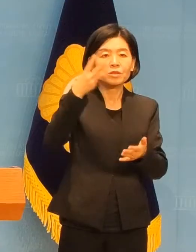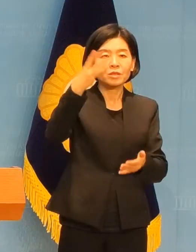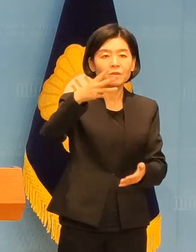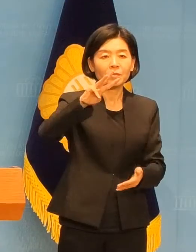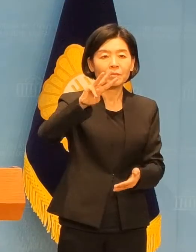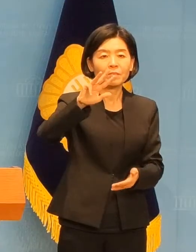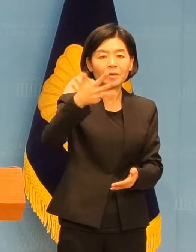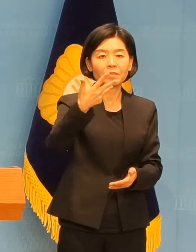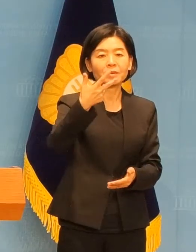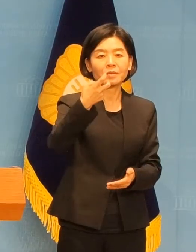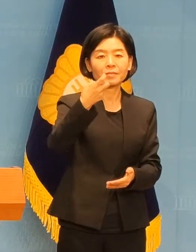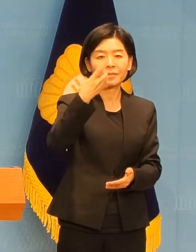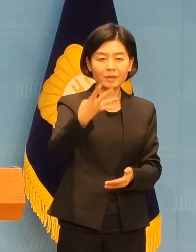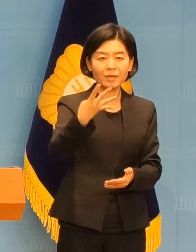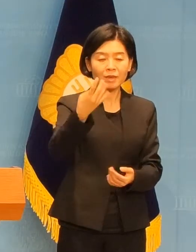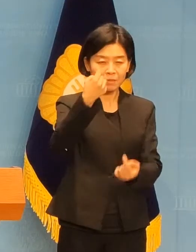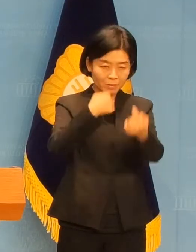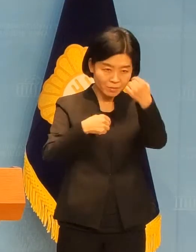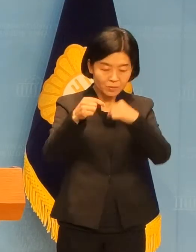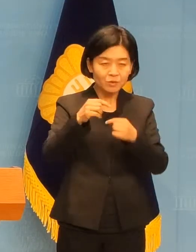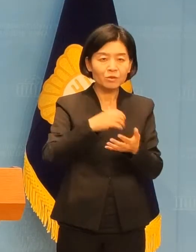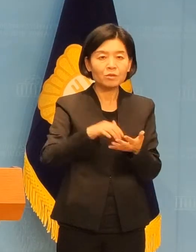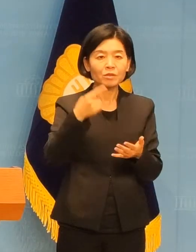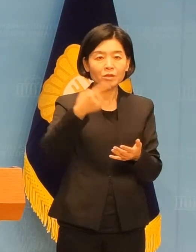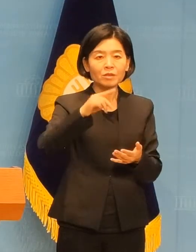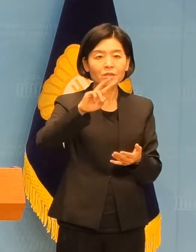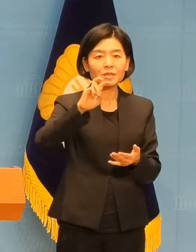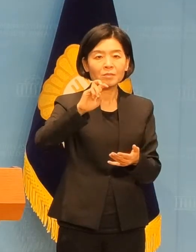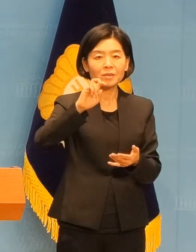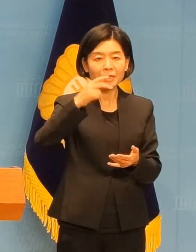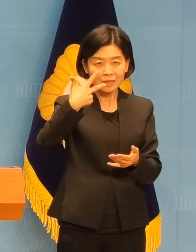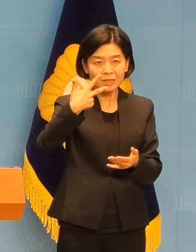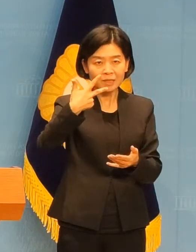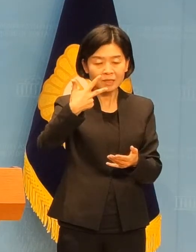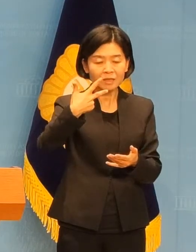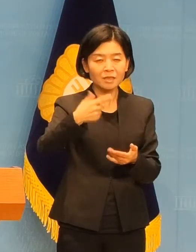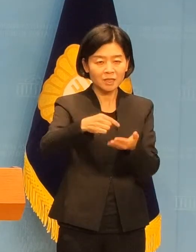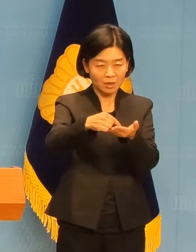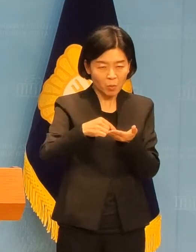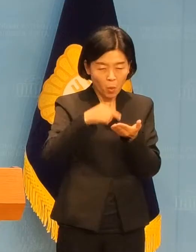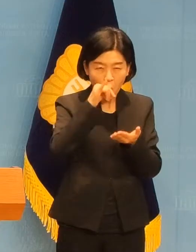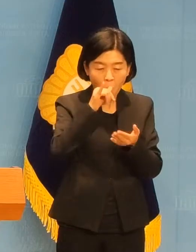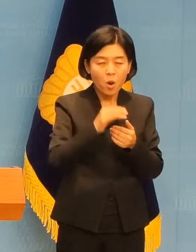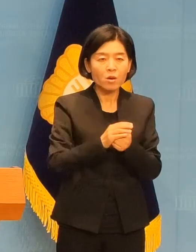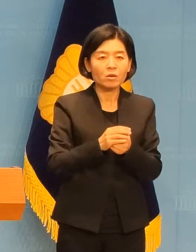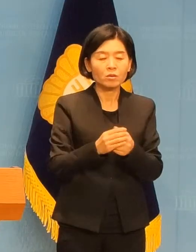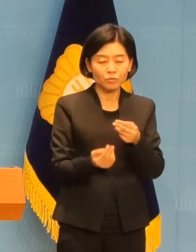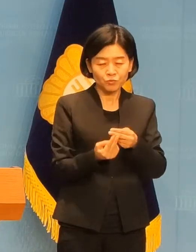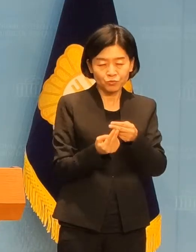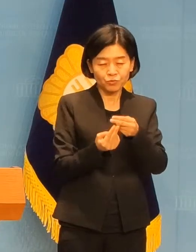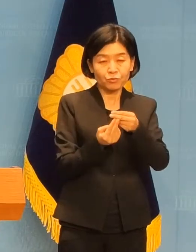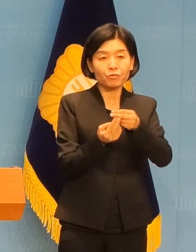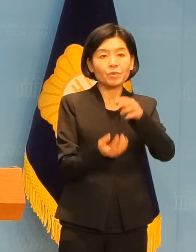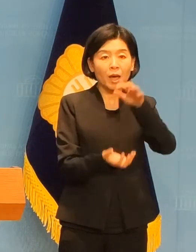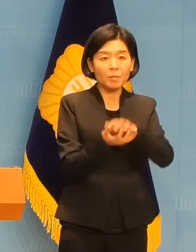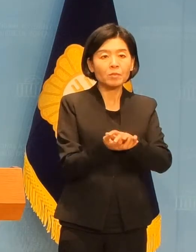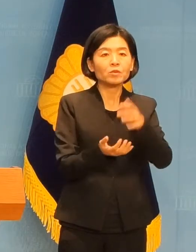3,824명이 방문하였고 1,027건의 제보가 접수되었습니다. 누적 건수로는 69만